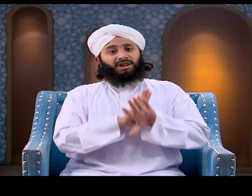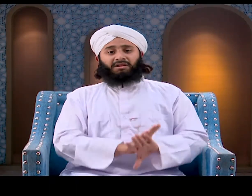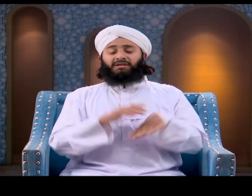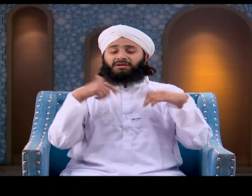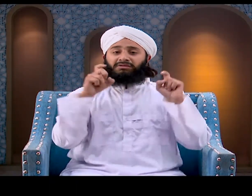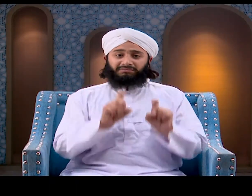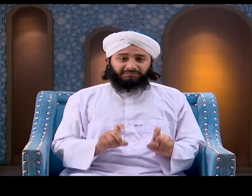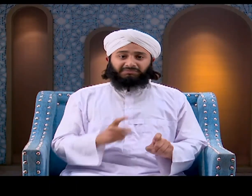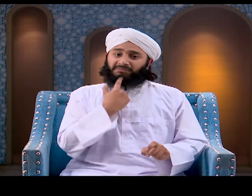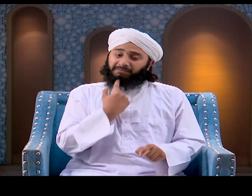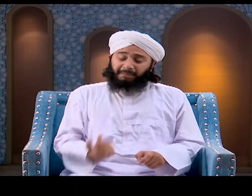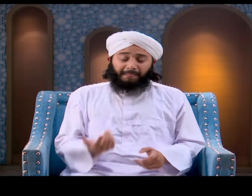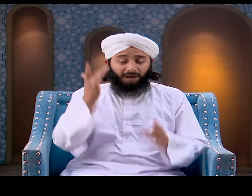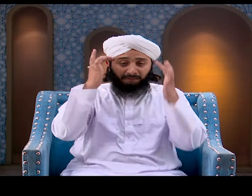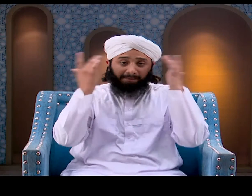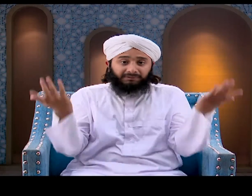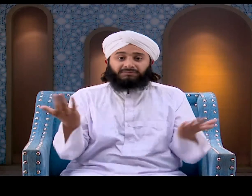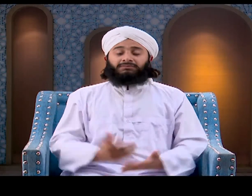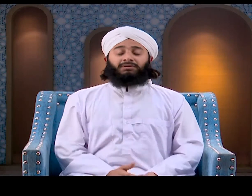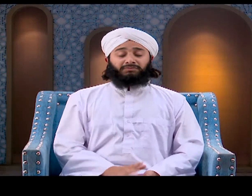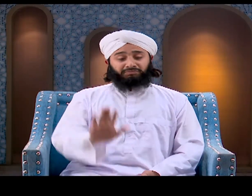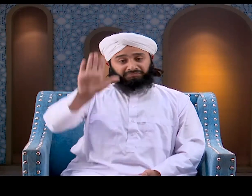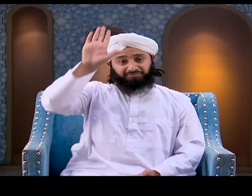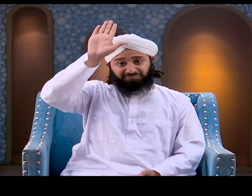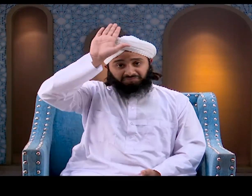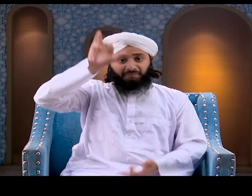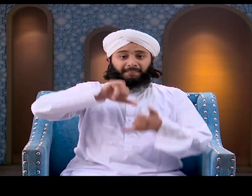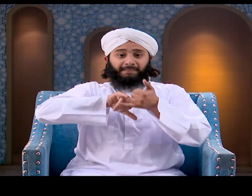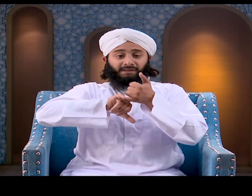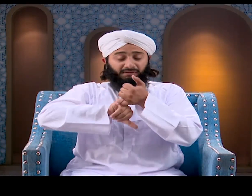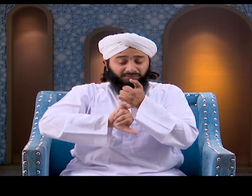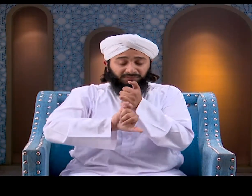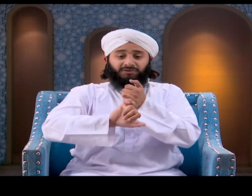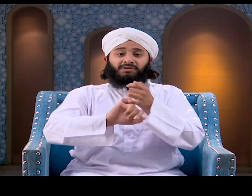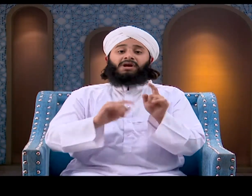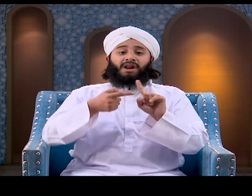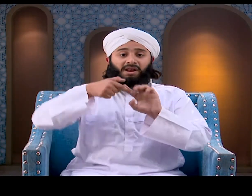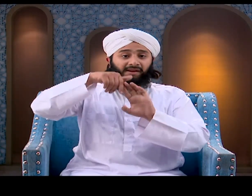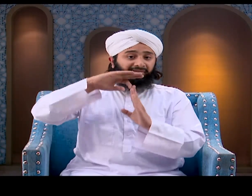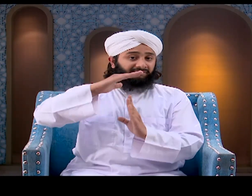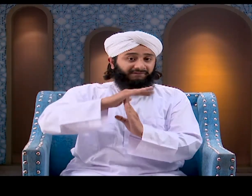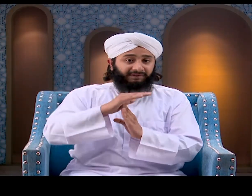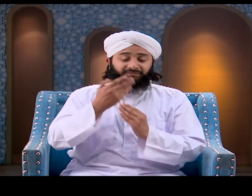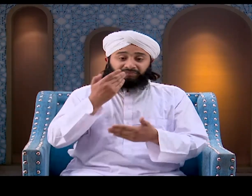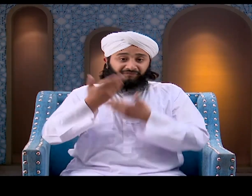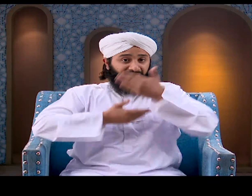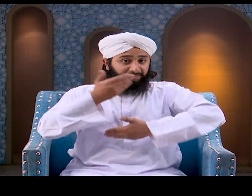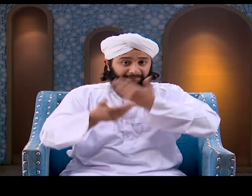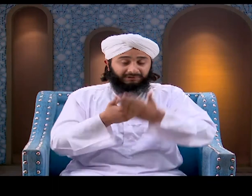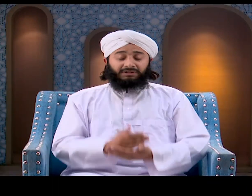کوئی پرواہ نہیں۔ سلطان العارفین حضرت سیدنا شیخ سلطان باہو رحمت اللہ علیہ فرماتے ہیں، اے دنیا کے طلبگار،